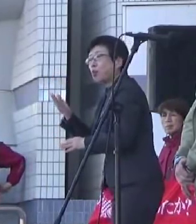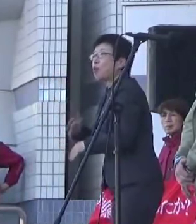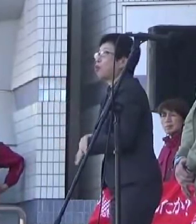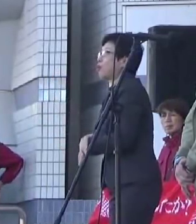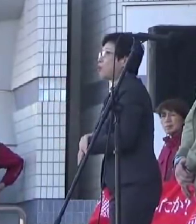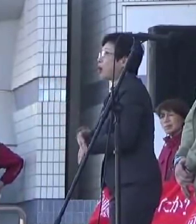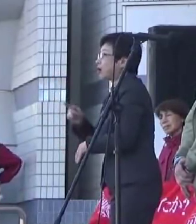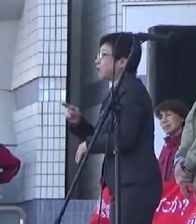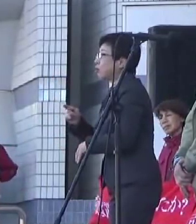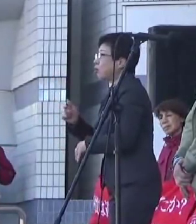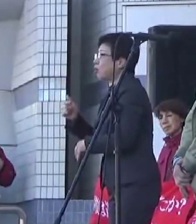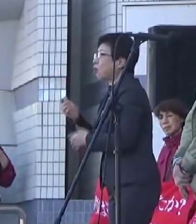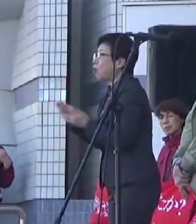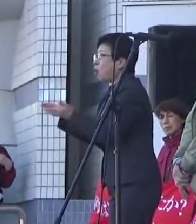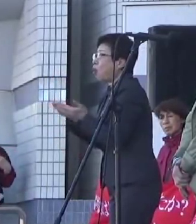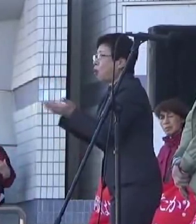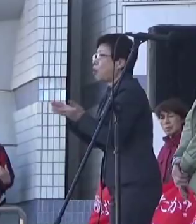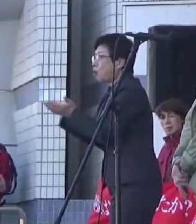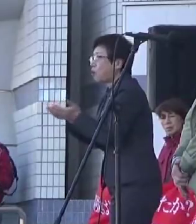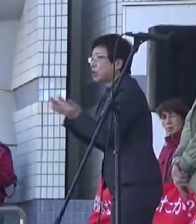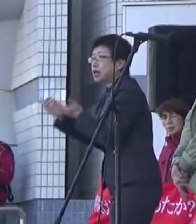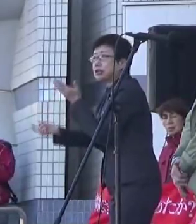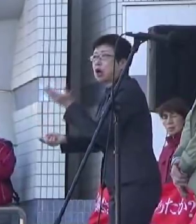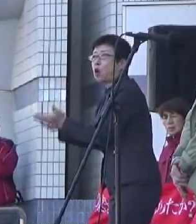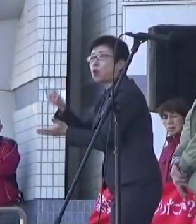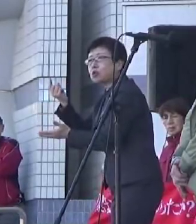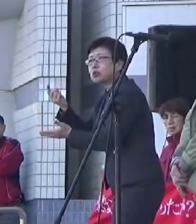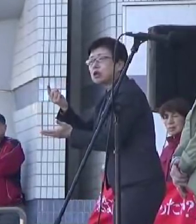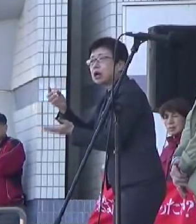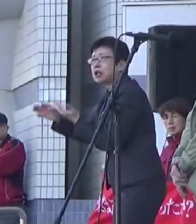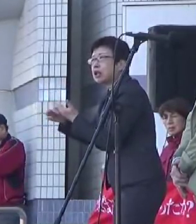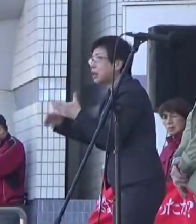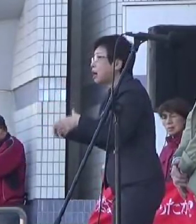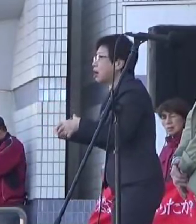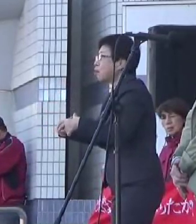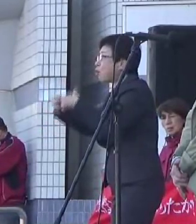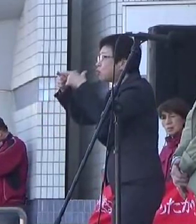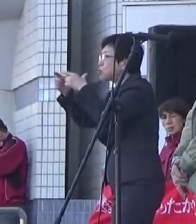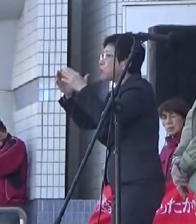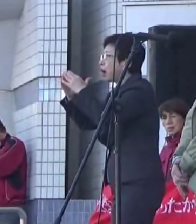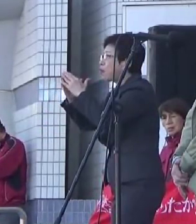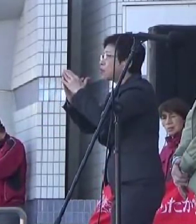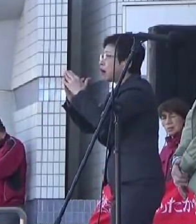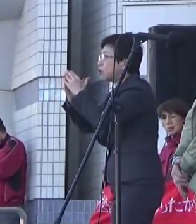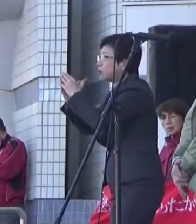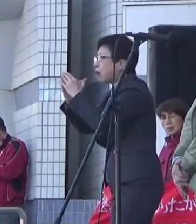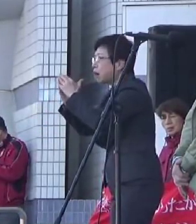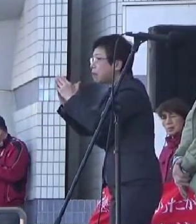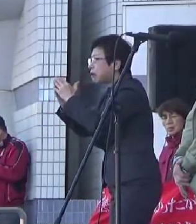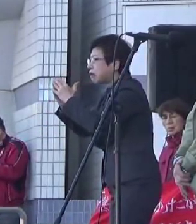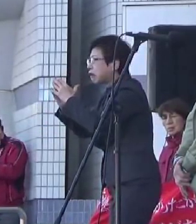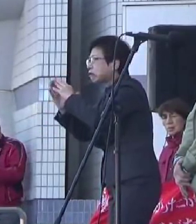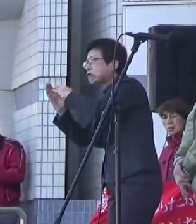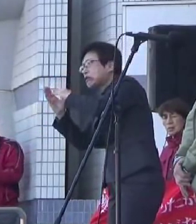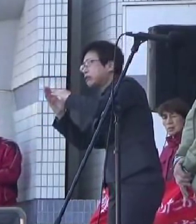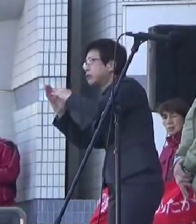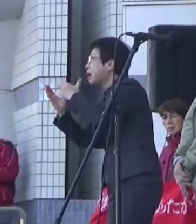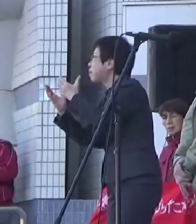の大きな地震でもって木造家屋は揺さぶられて歪みました